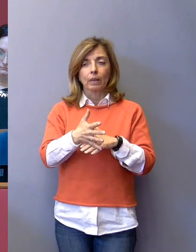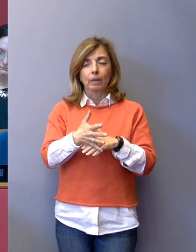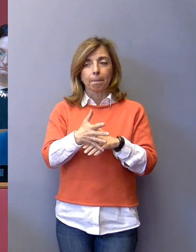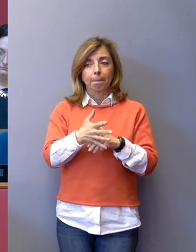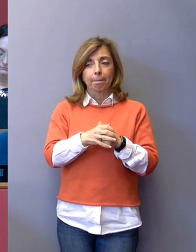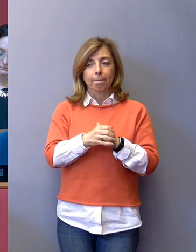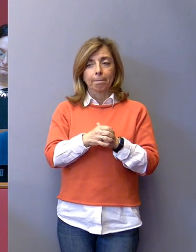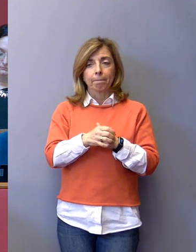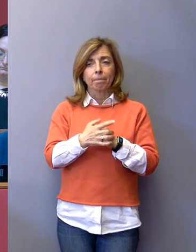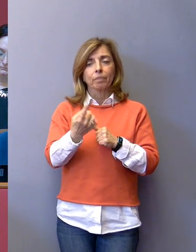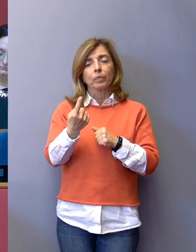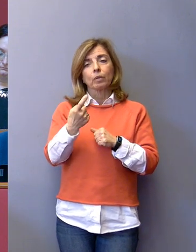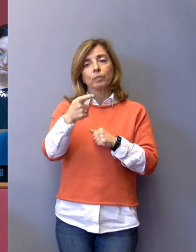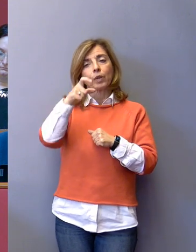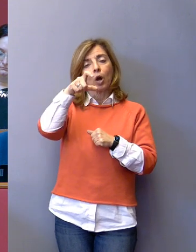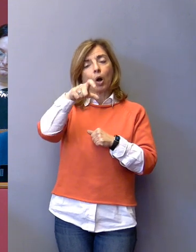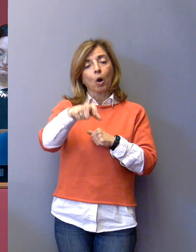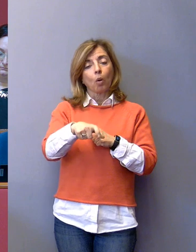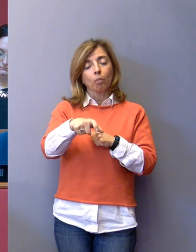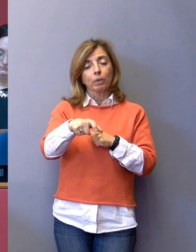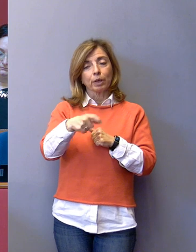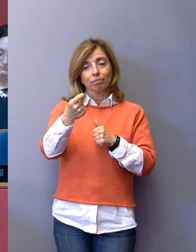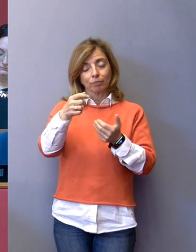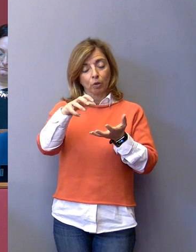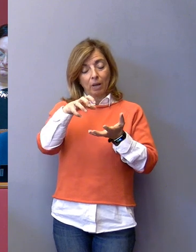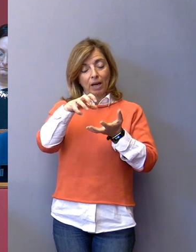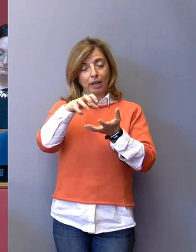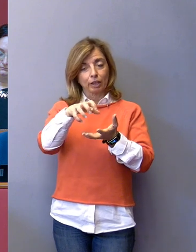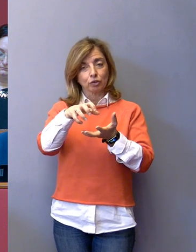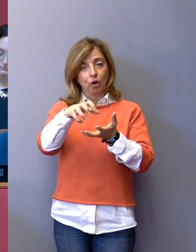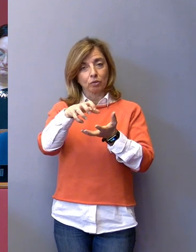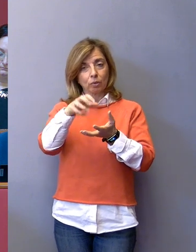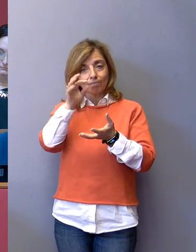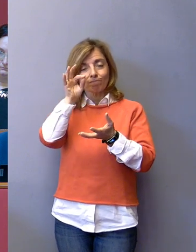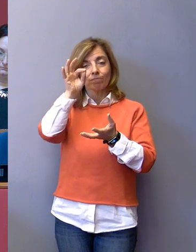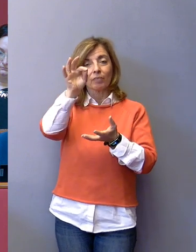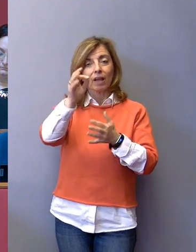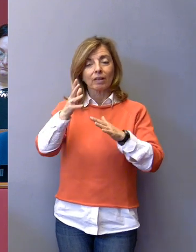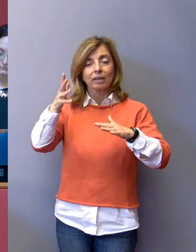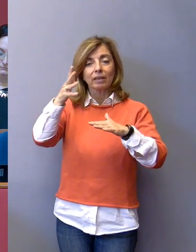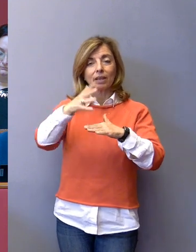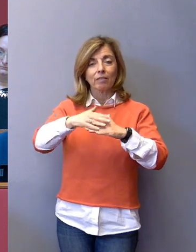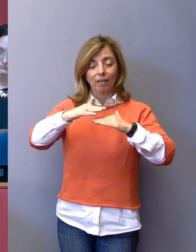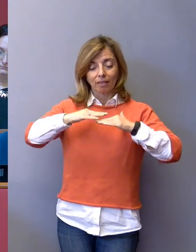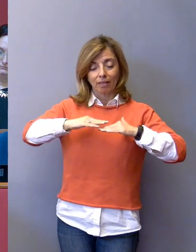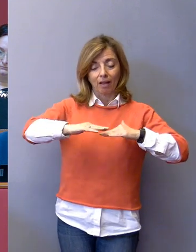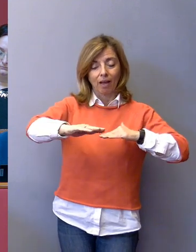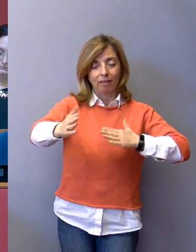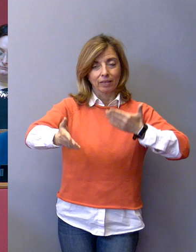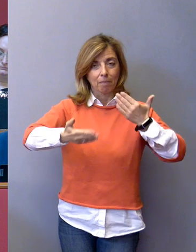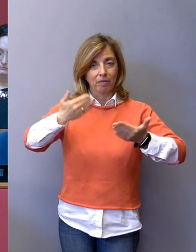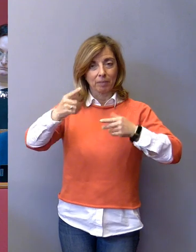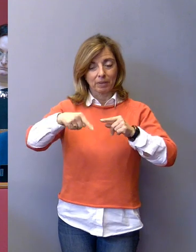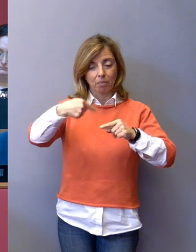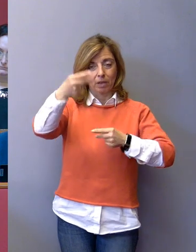un una obbligo di destinare delle risorse a interventi di De pavimentazione nel prossimo bilancio Ma la